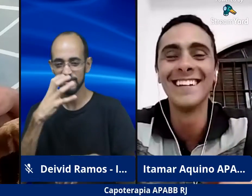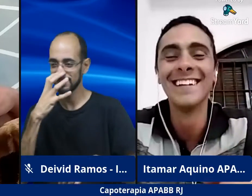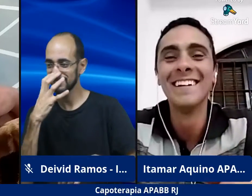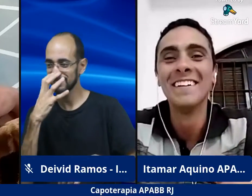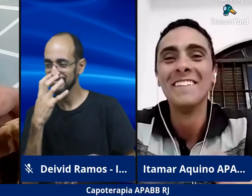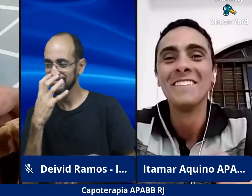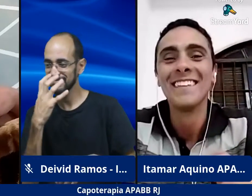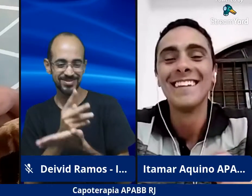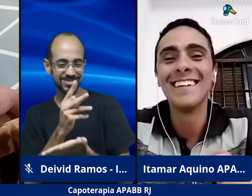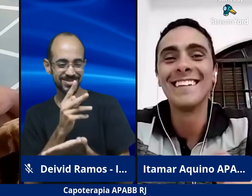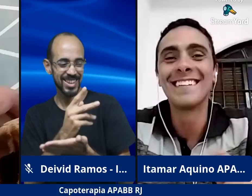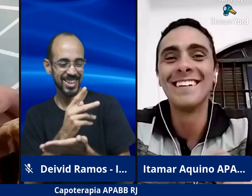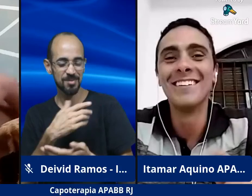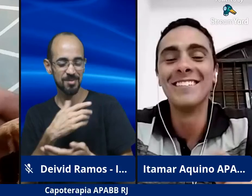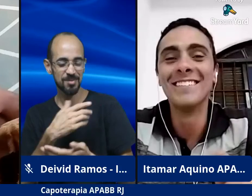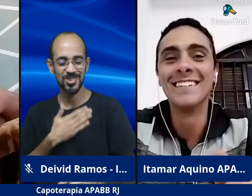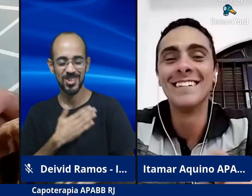trabalho dele.